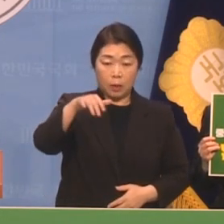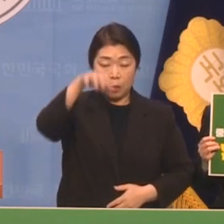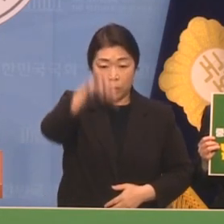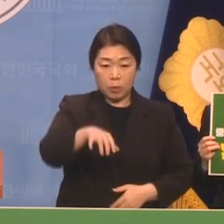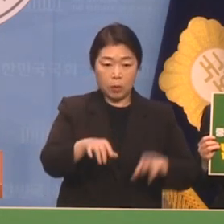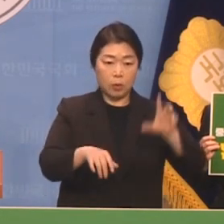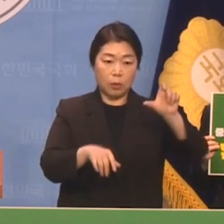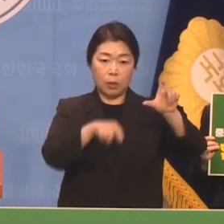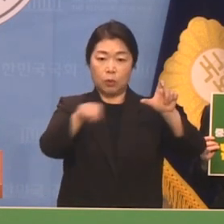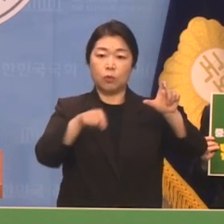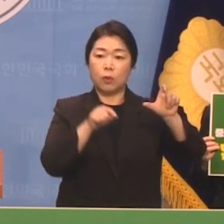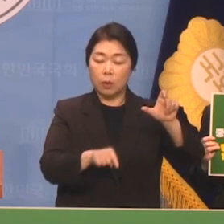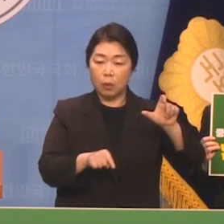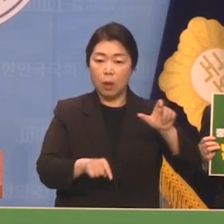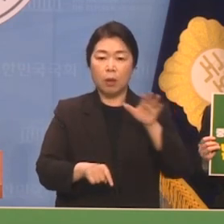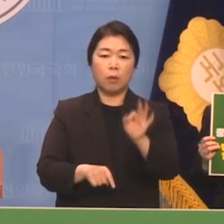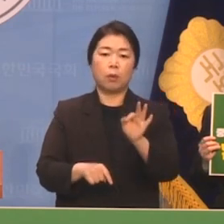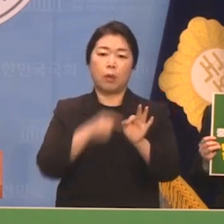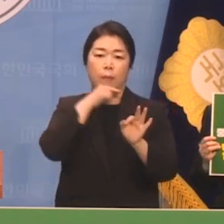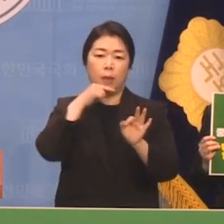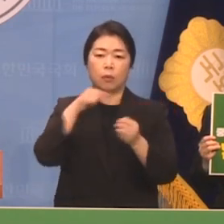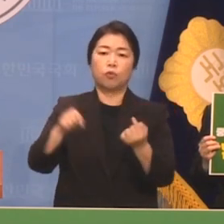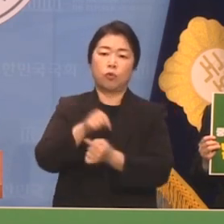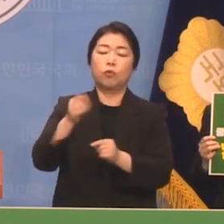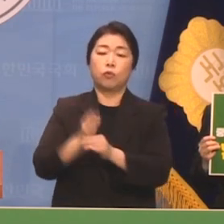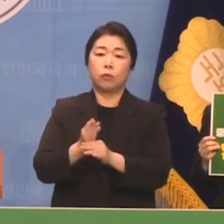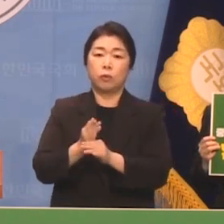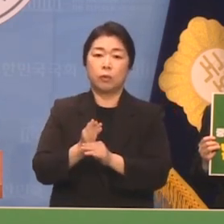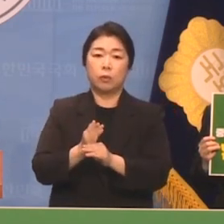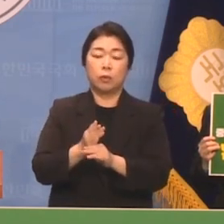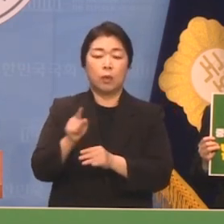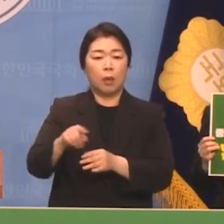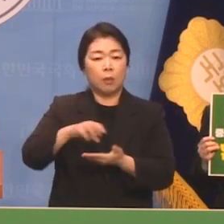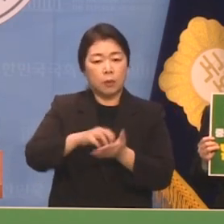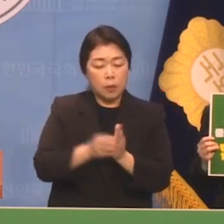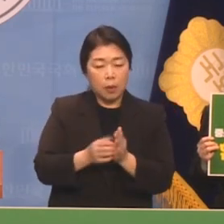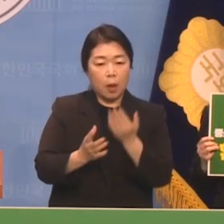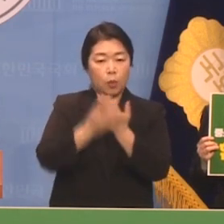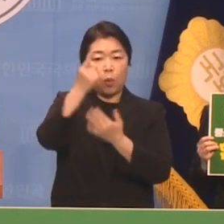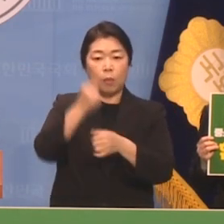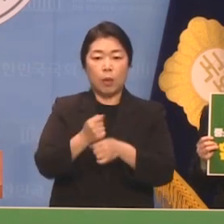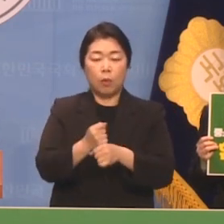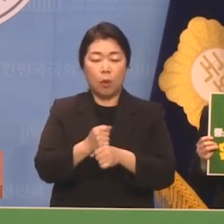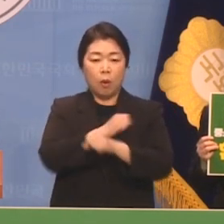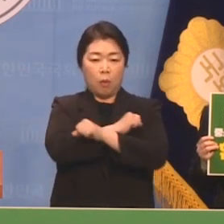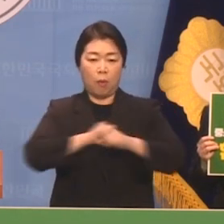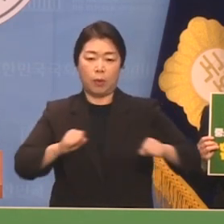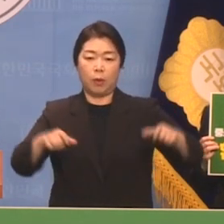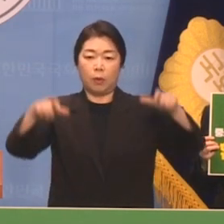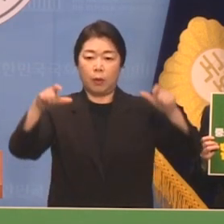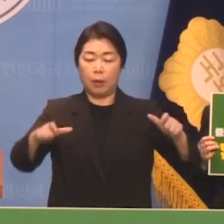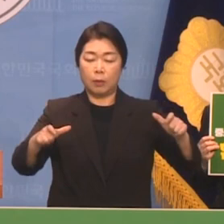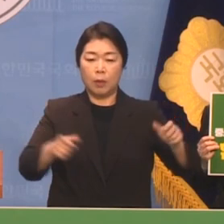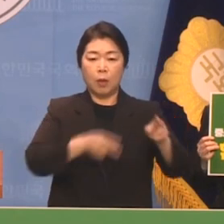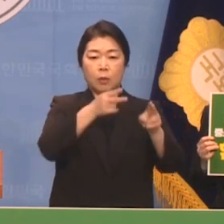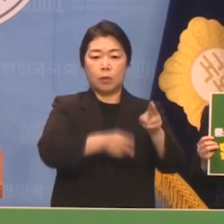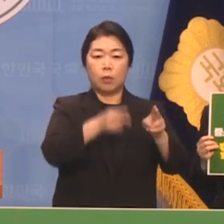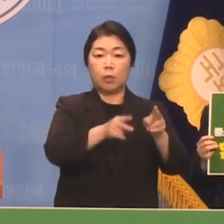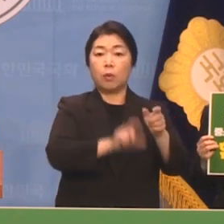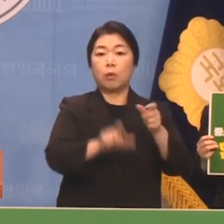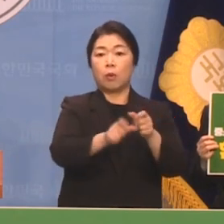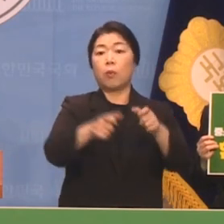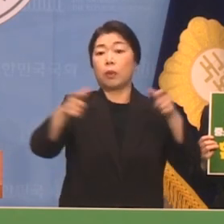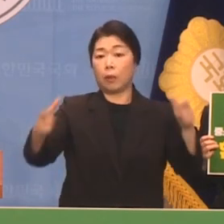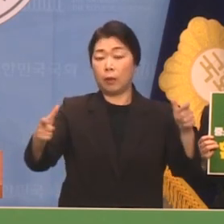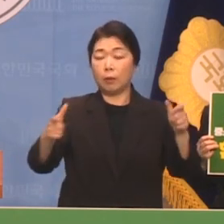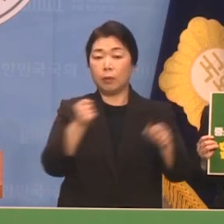중 10곳이 적자 지정입니다. 이를 적절히 통합하고 광역 간 철도를 증편 확대함과